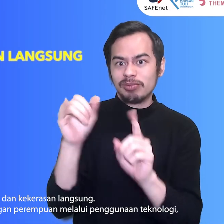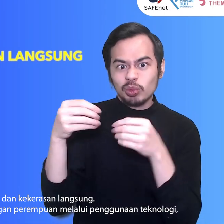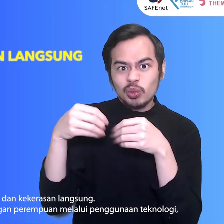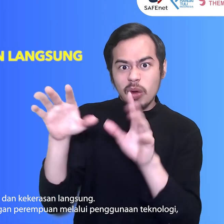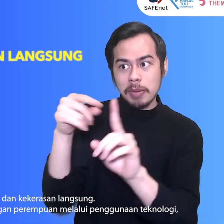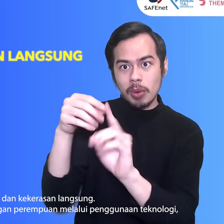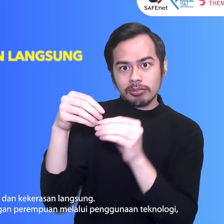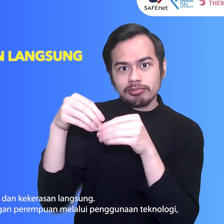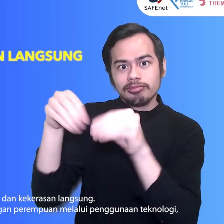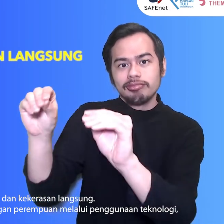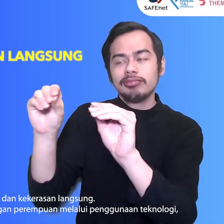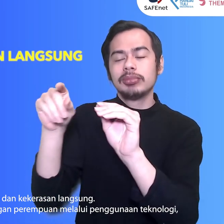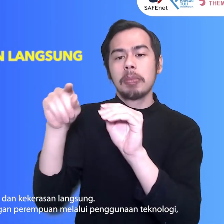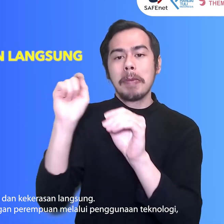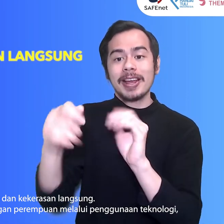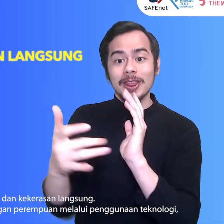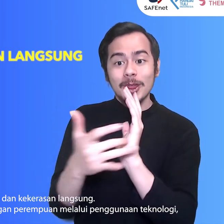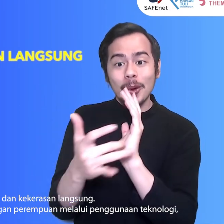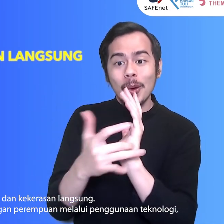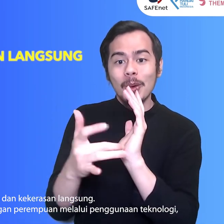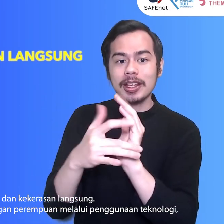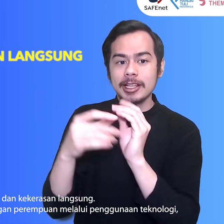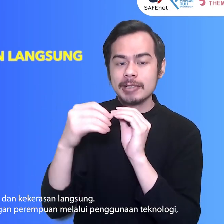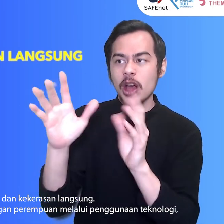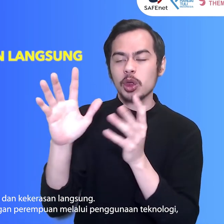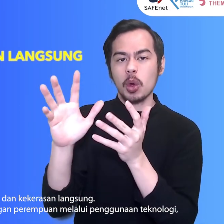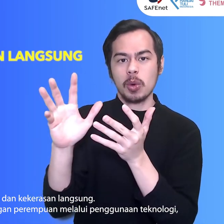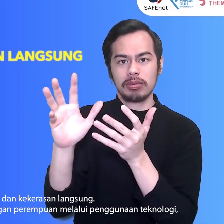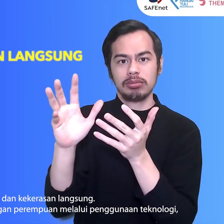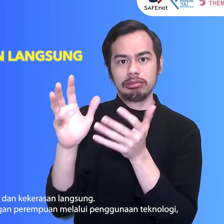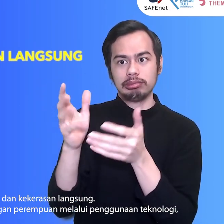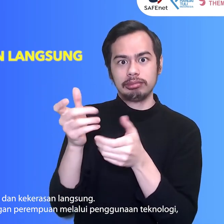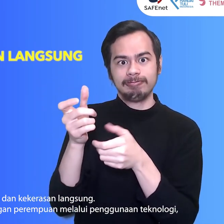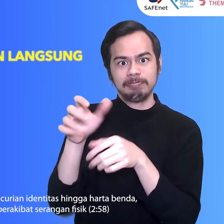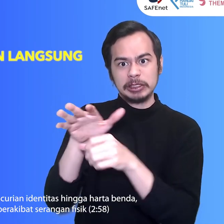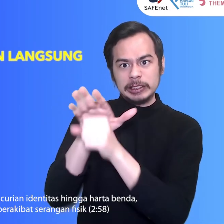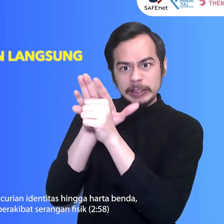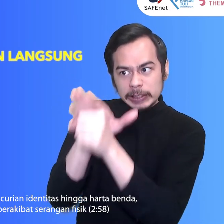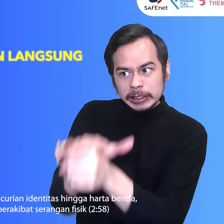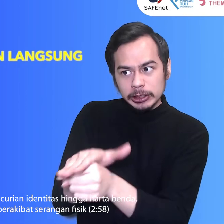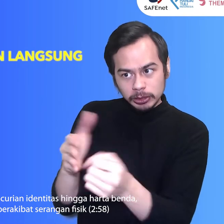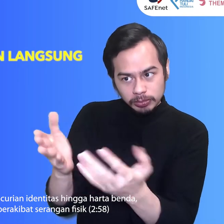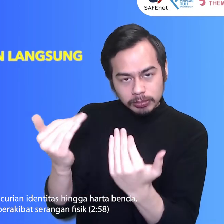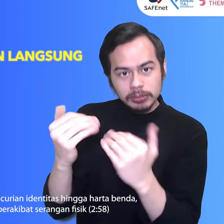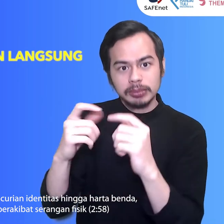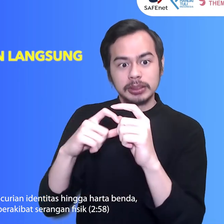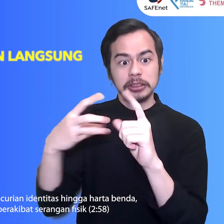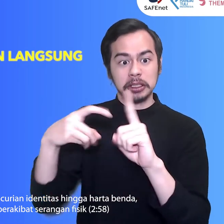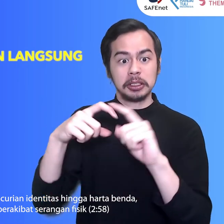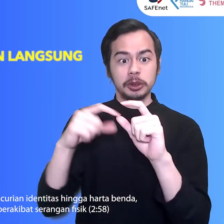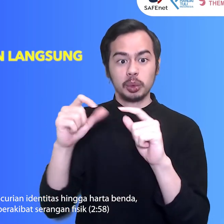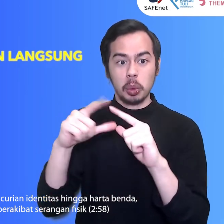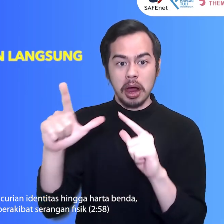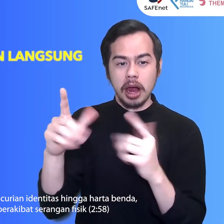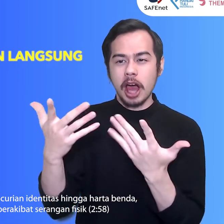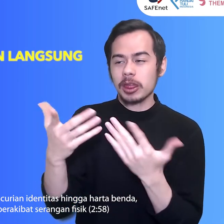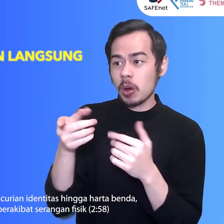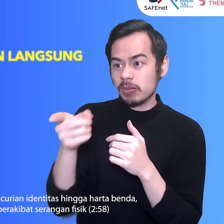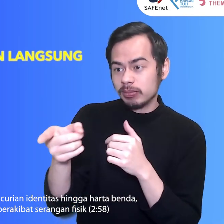pemerasan seksual pencurian identitas hingga harta benda peniruan yang berakibat serangan